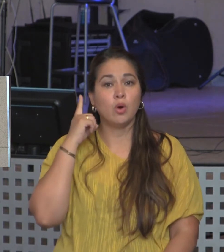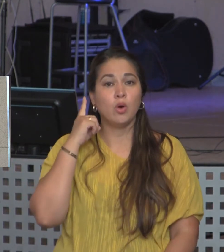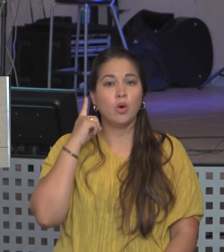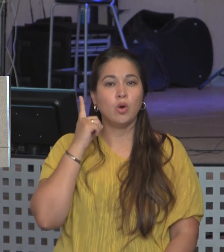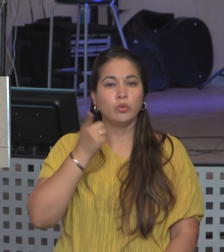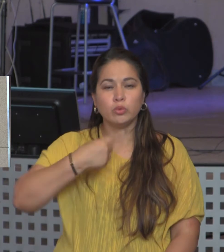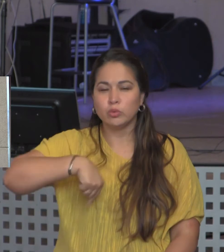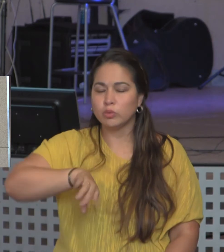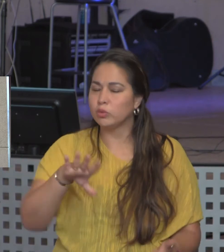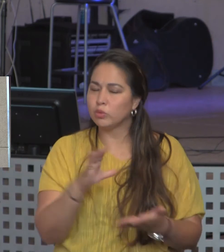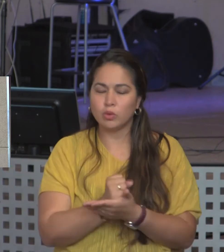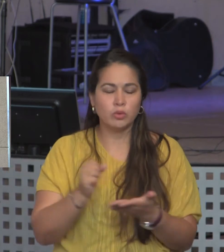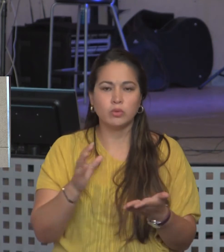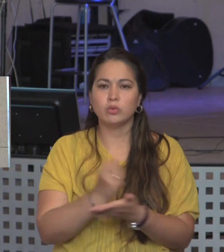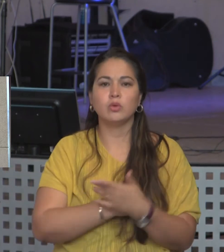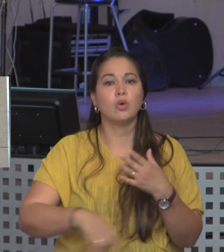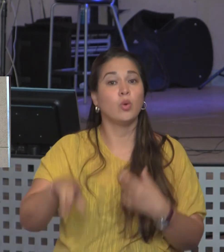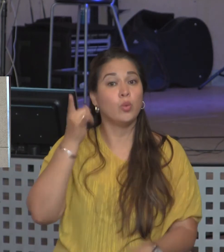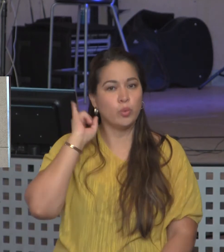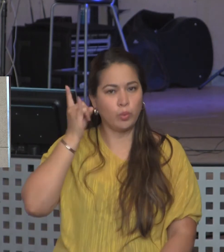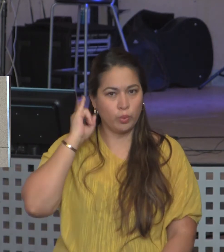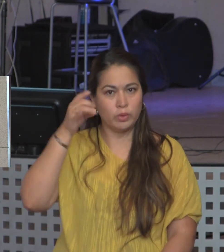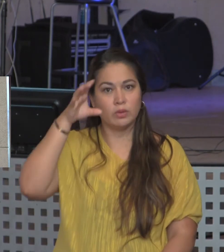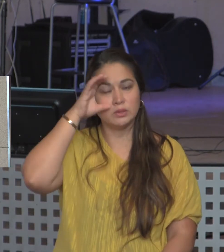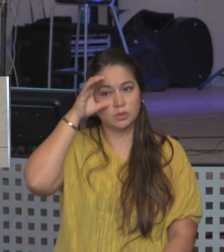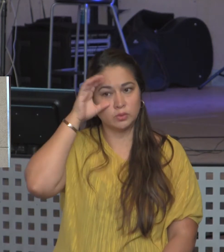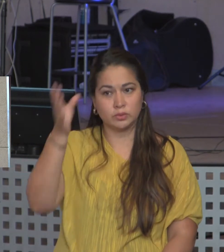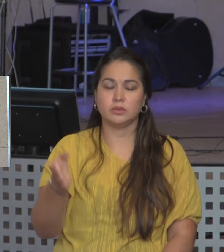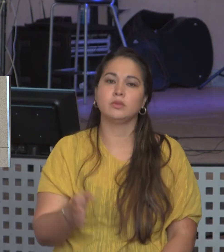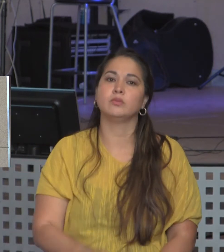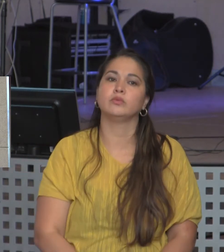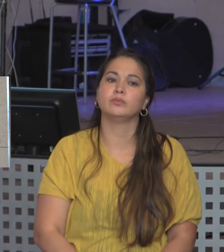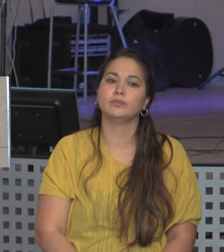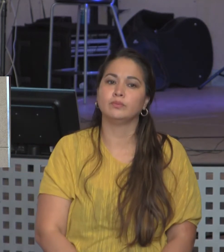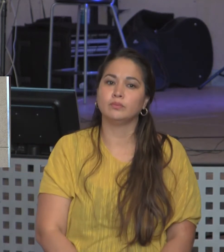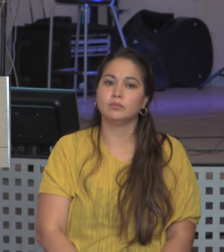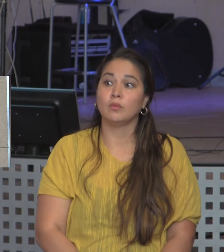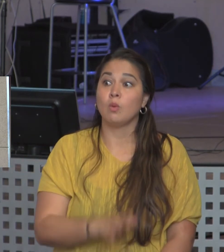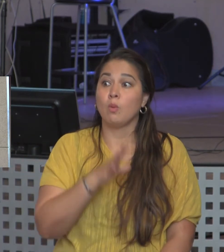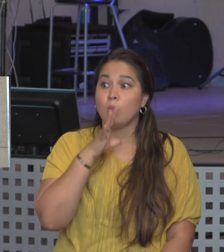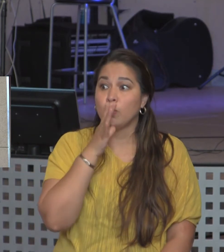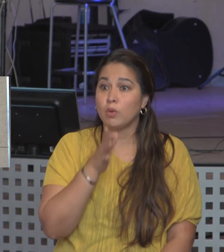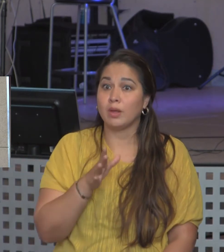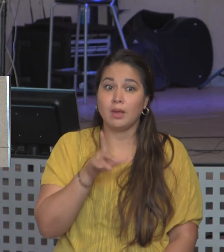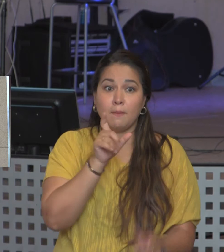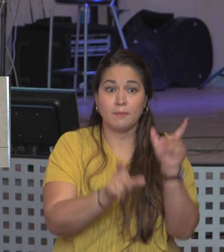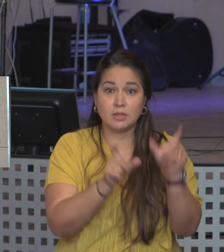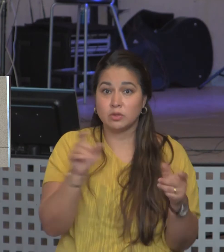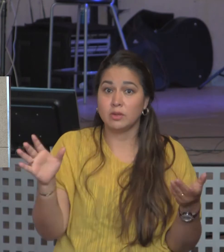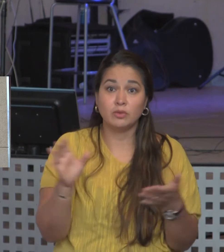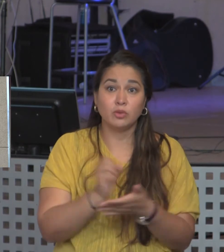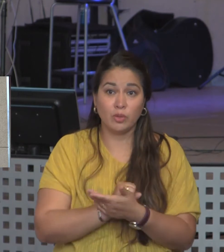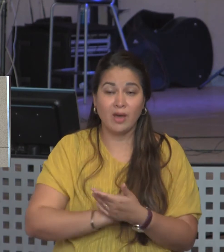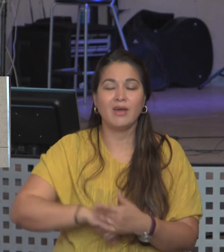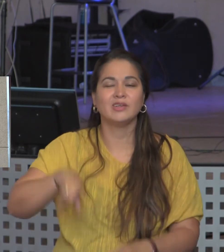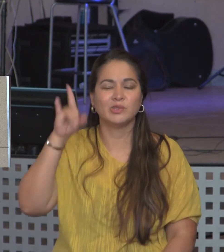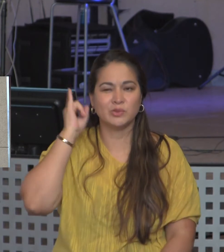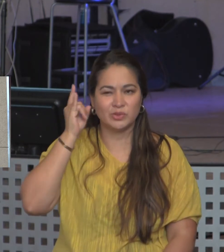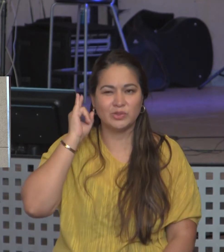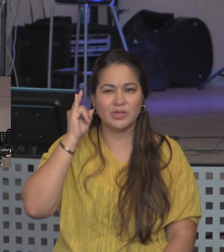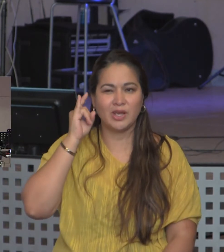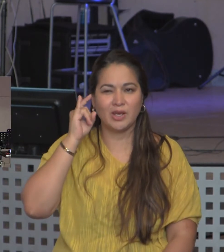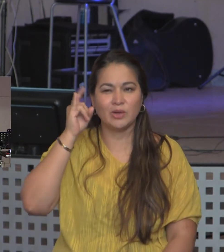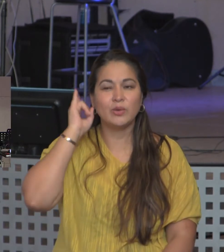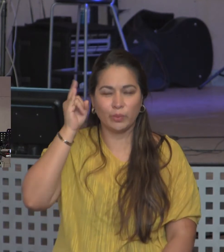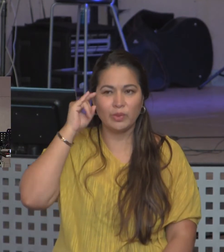Todos oímos ruidos. Todo lo que oímos es ruido. Pero, y sabéis que hay